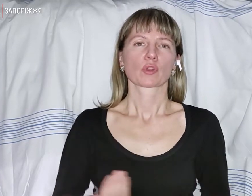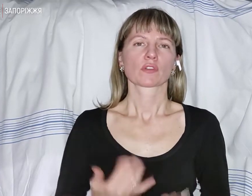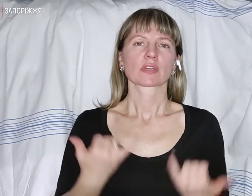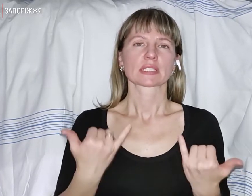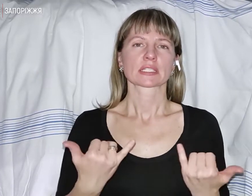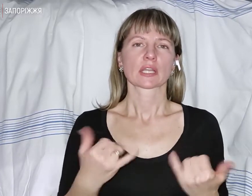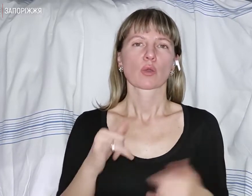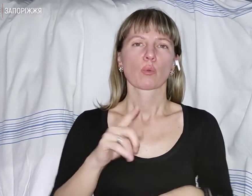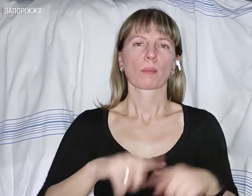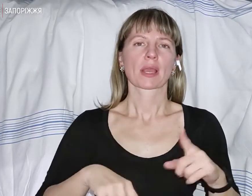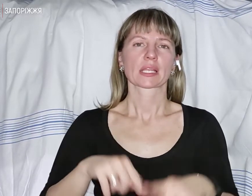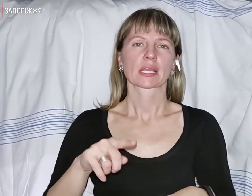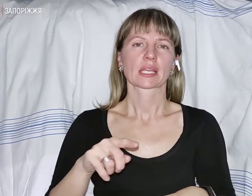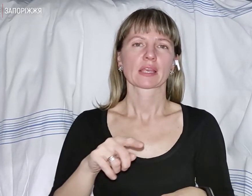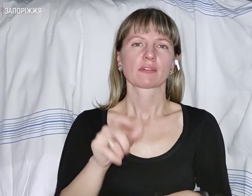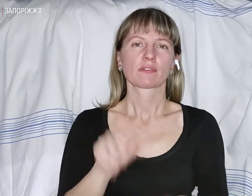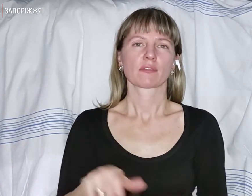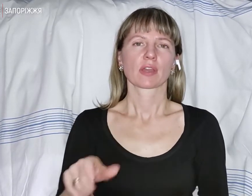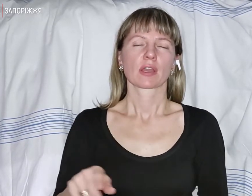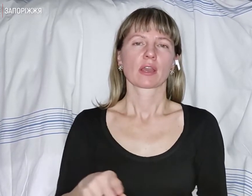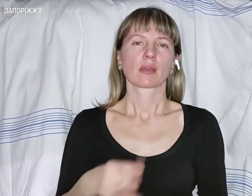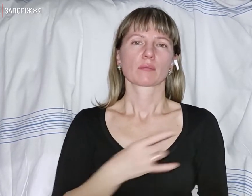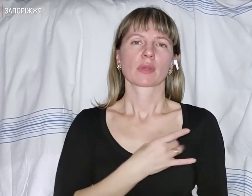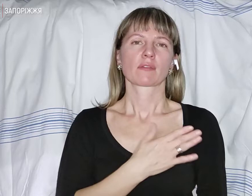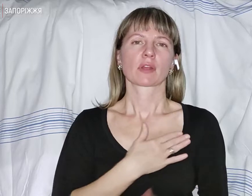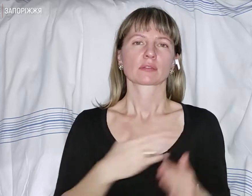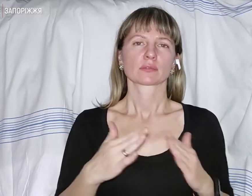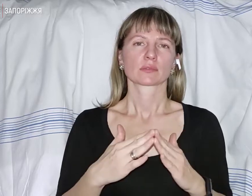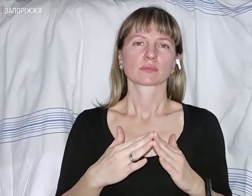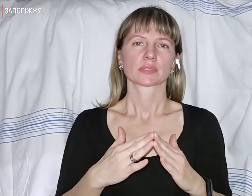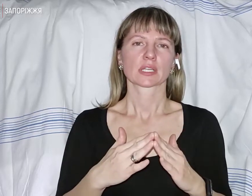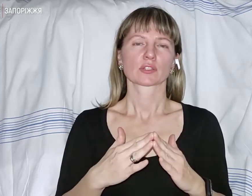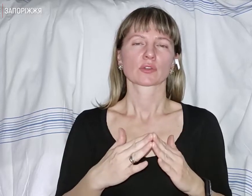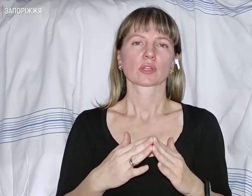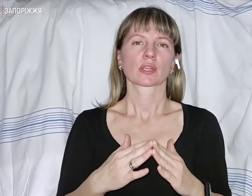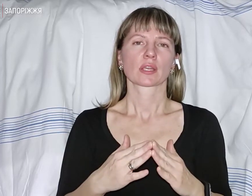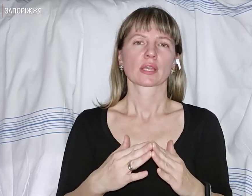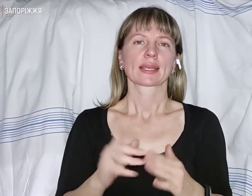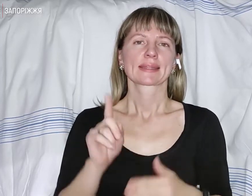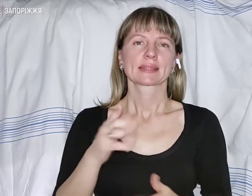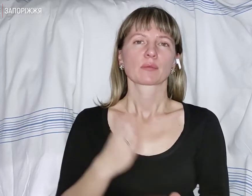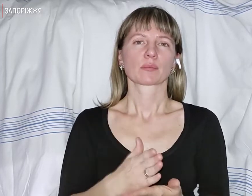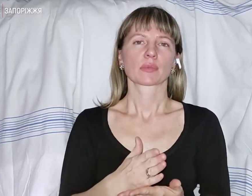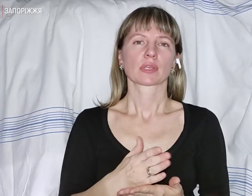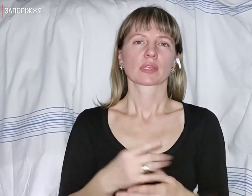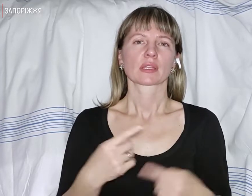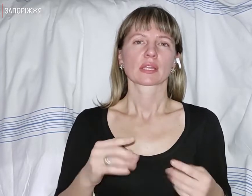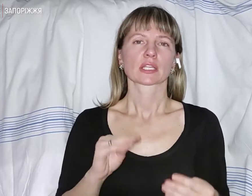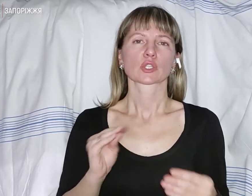крутые. Еще нашли один болтик. Нашли болтик один болтик, и там под этим крутили.